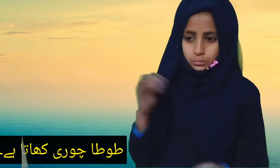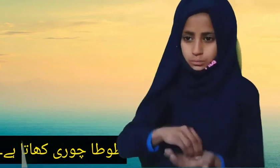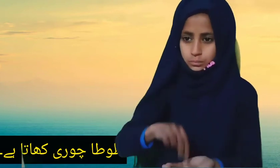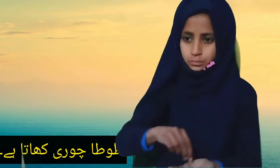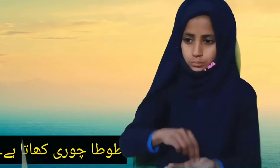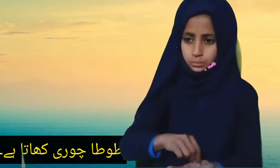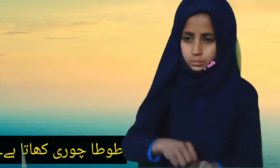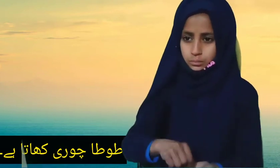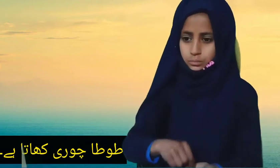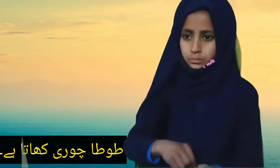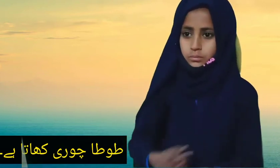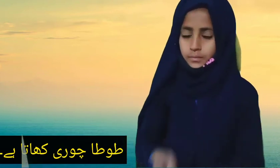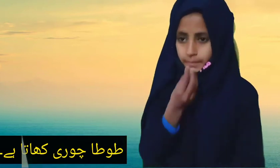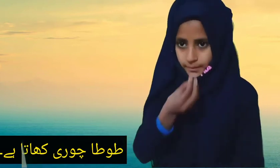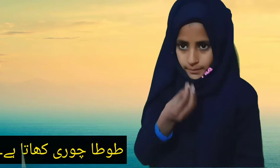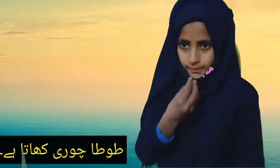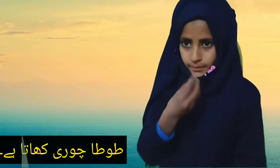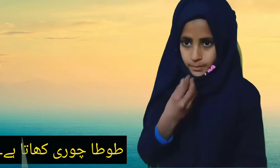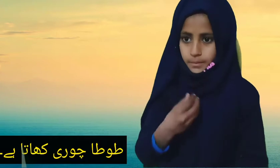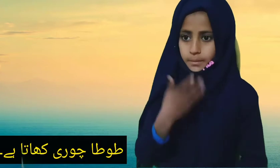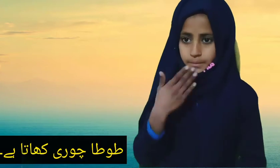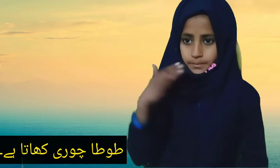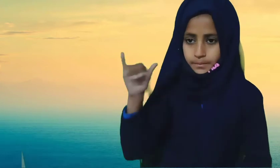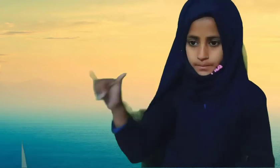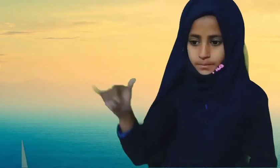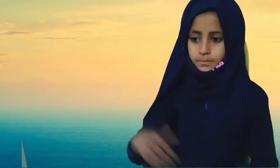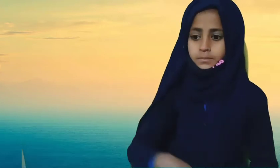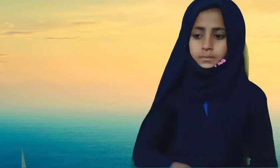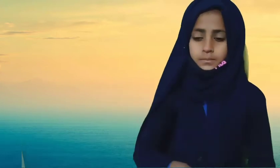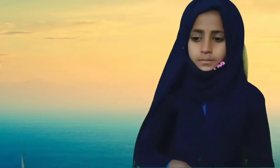चूरी खाता है।